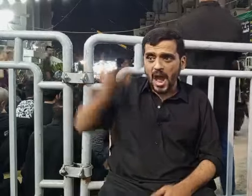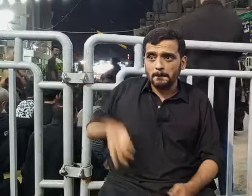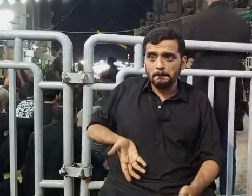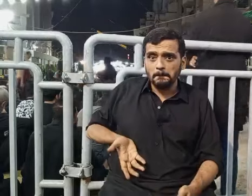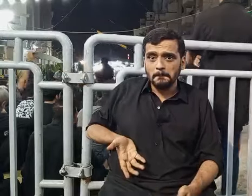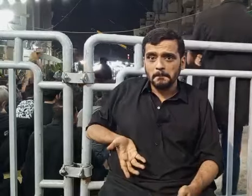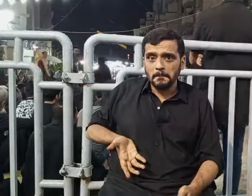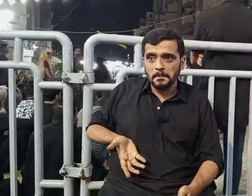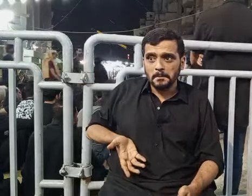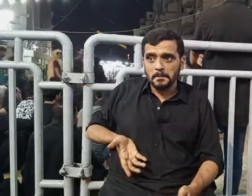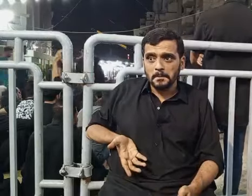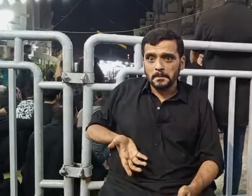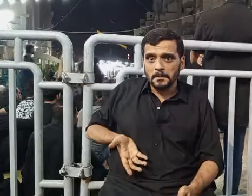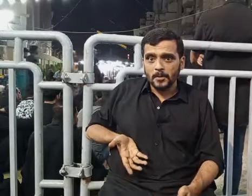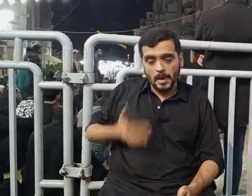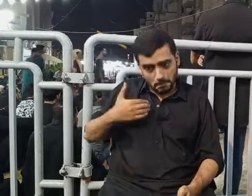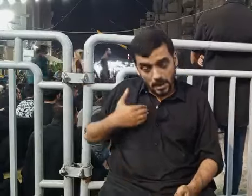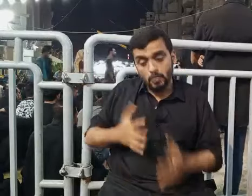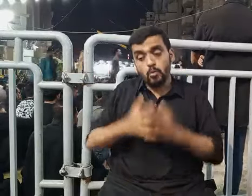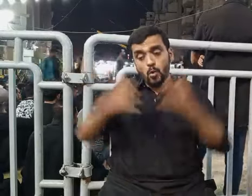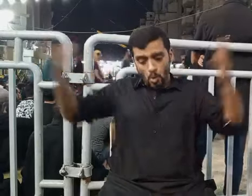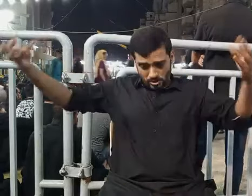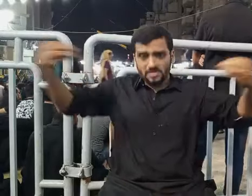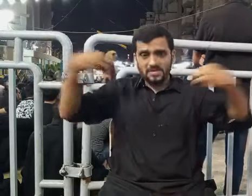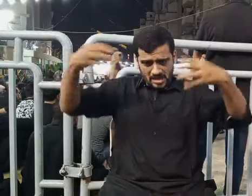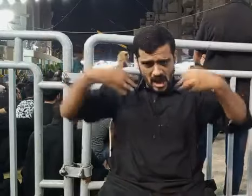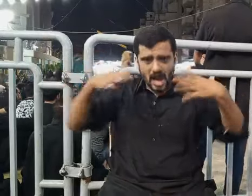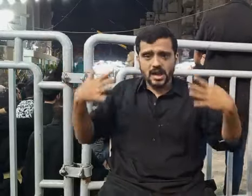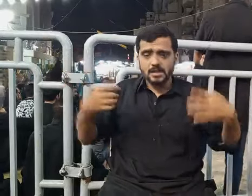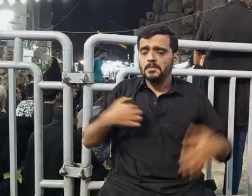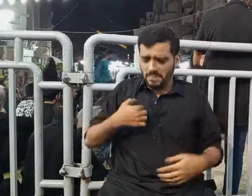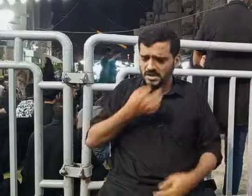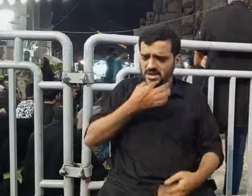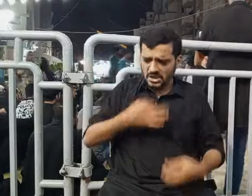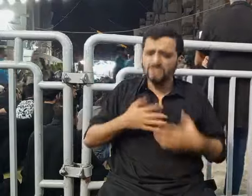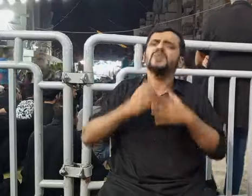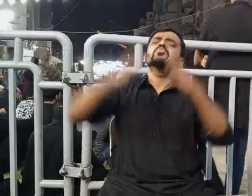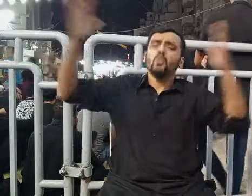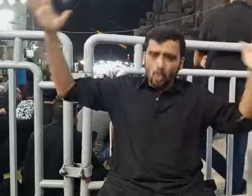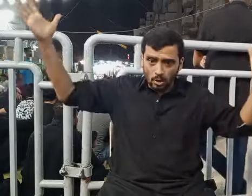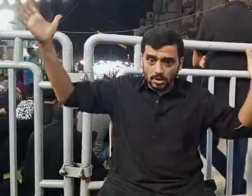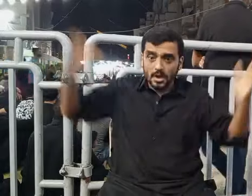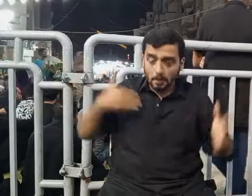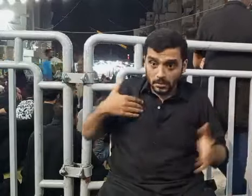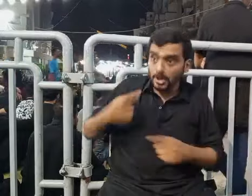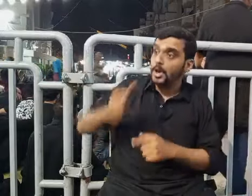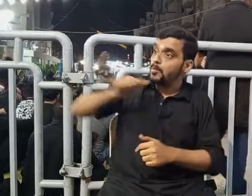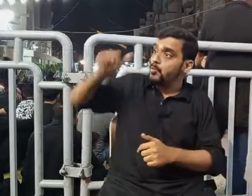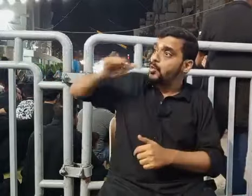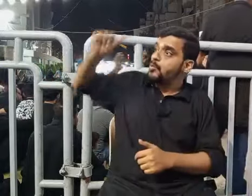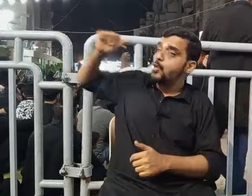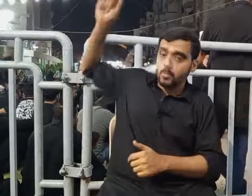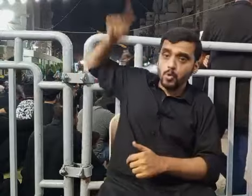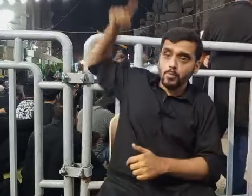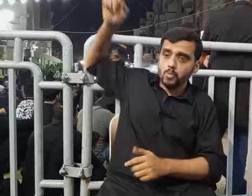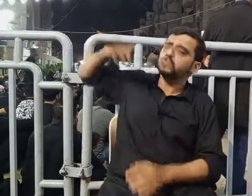ہوں، نام دیکھیں، دیکھو میں کس نسل سے آ رہا ہوں، وہ علی، علی کا بیٹا حسن، حسن کا